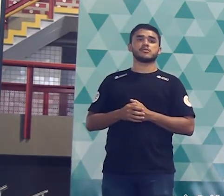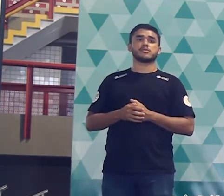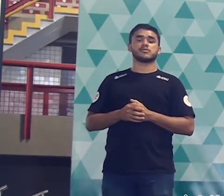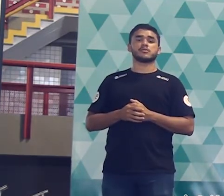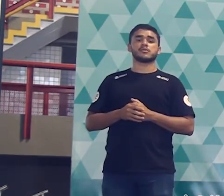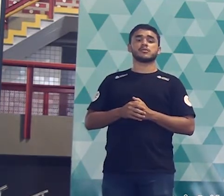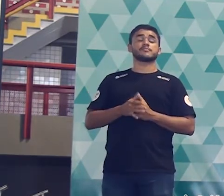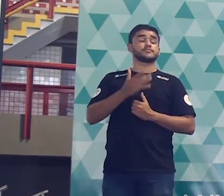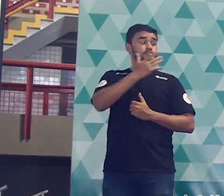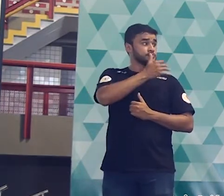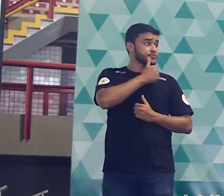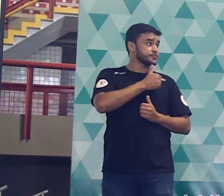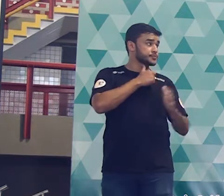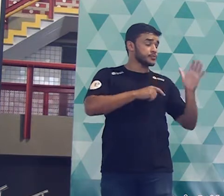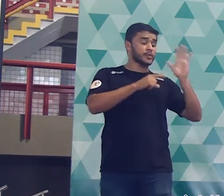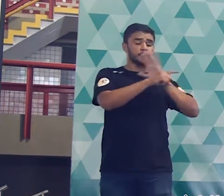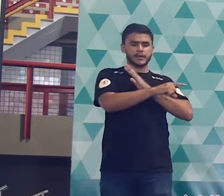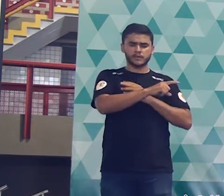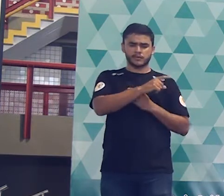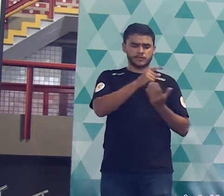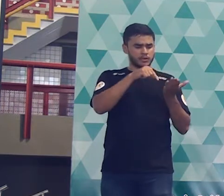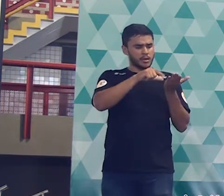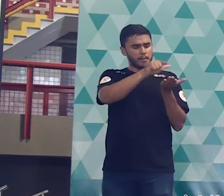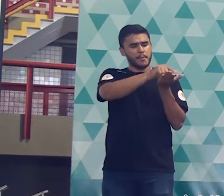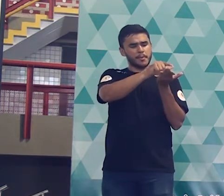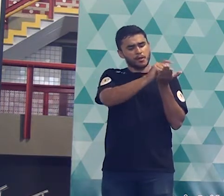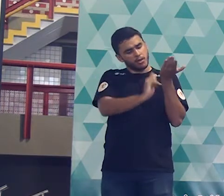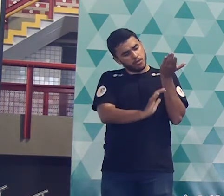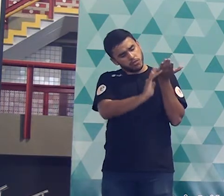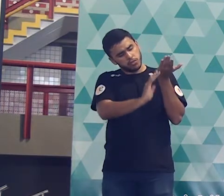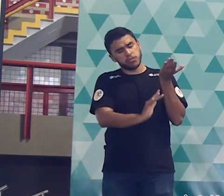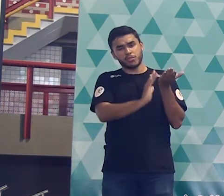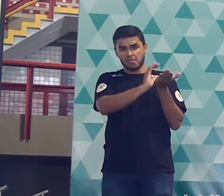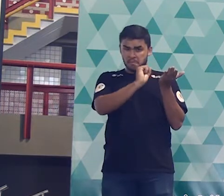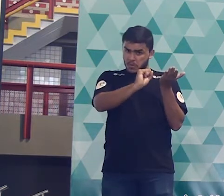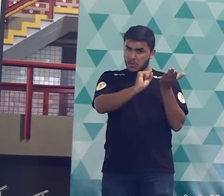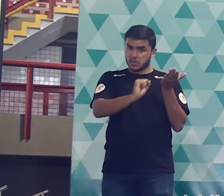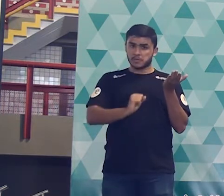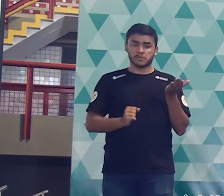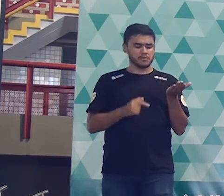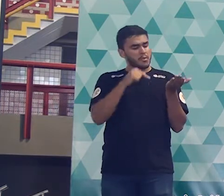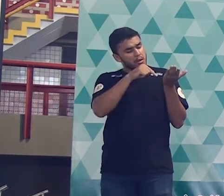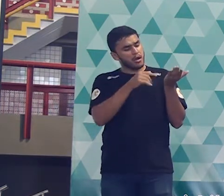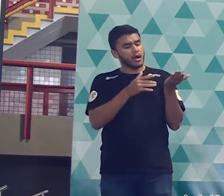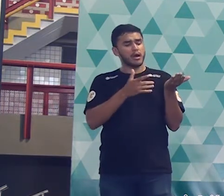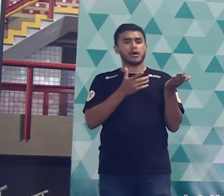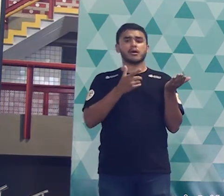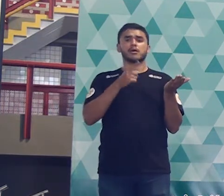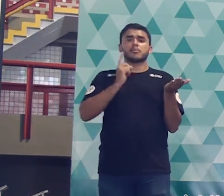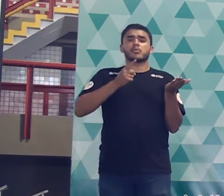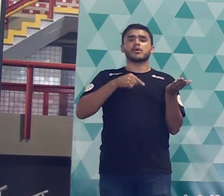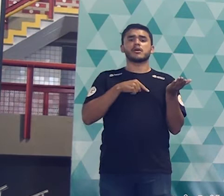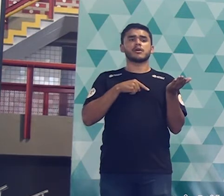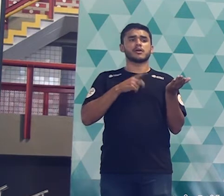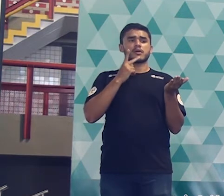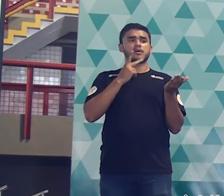Larissa? Larissa, esse material pode pegar fogo? Mas por que não está pegando fogo agora?